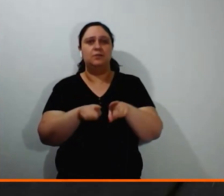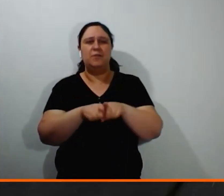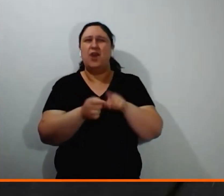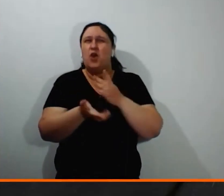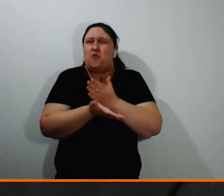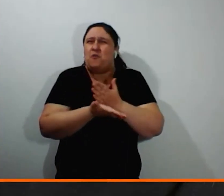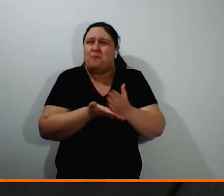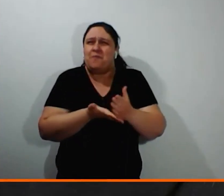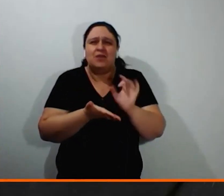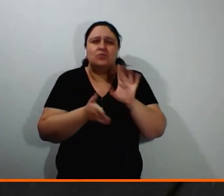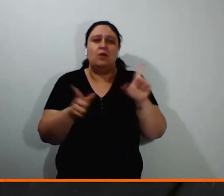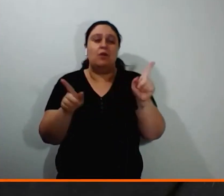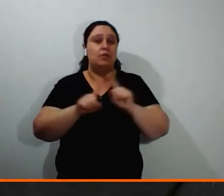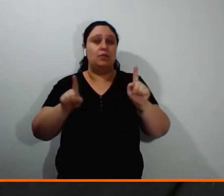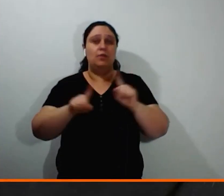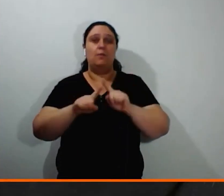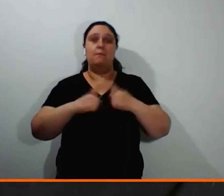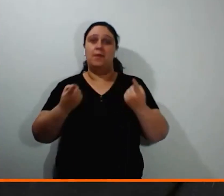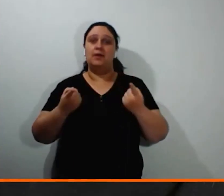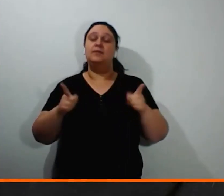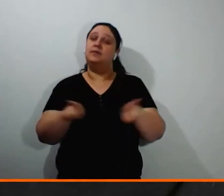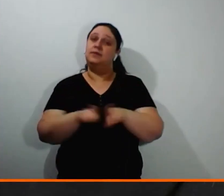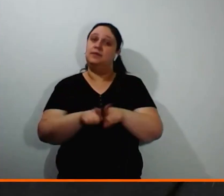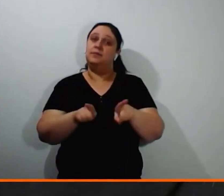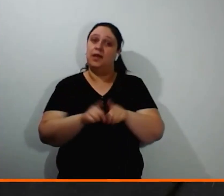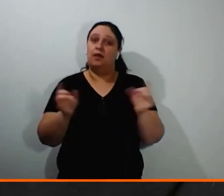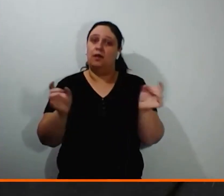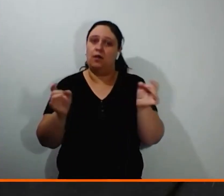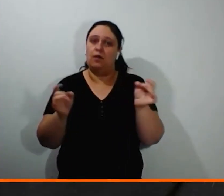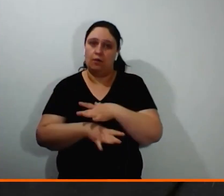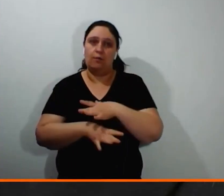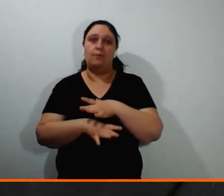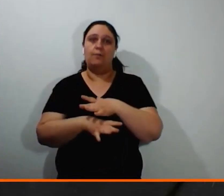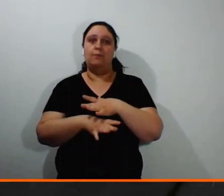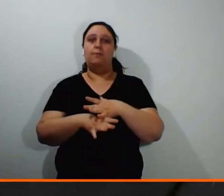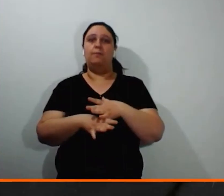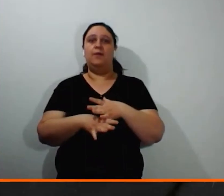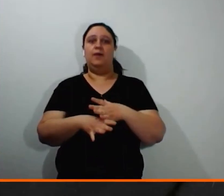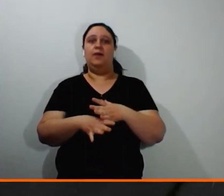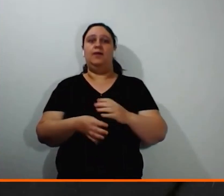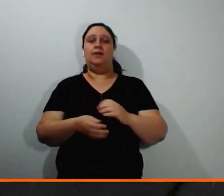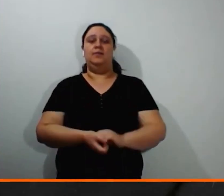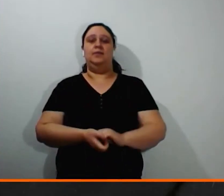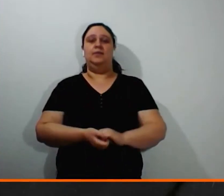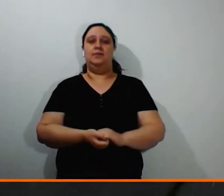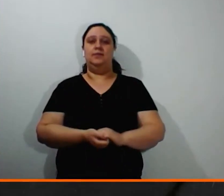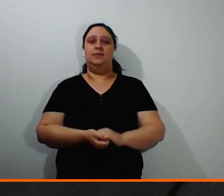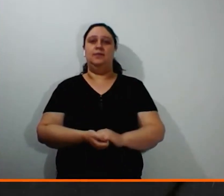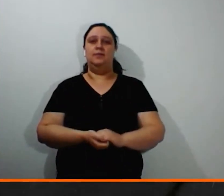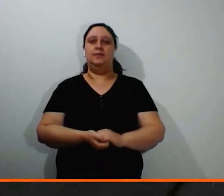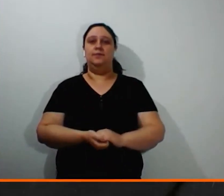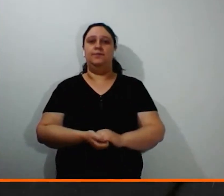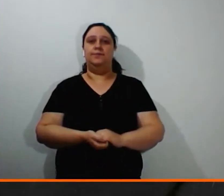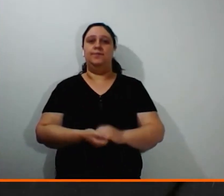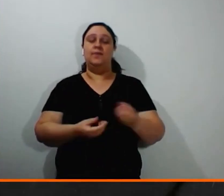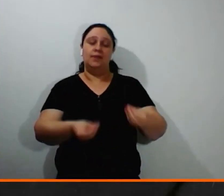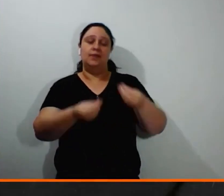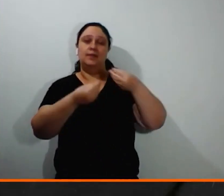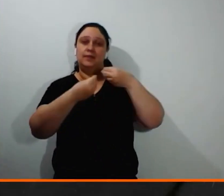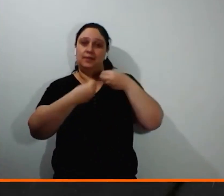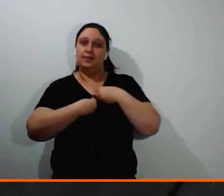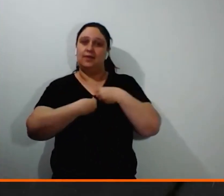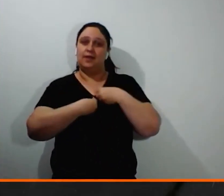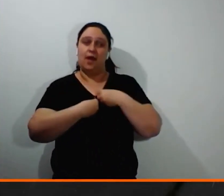uma salvação completa, é uma salvação que nos leva a todos os jovens que estão aqui